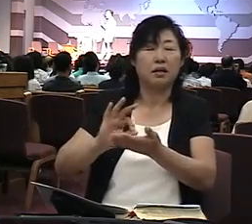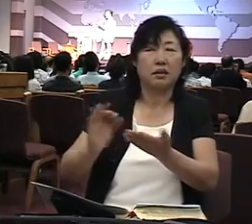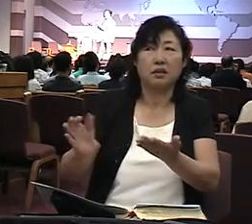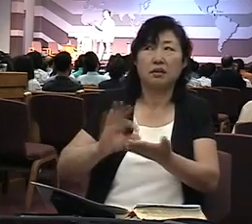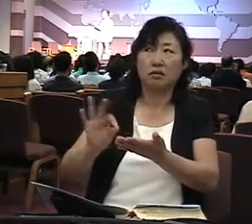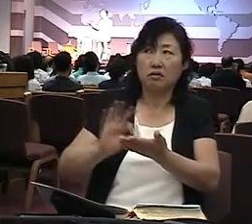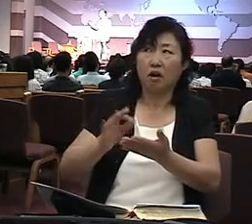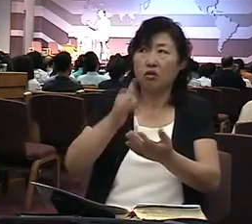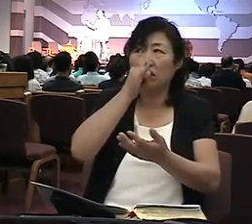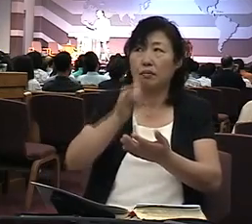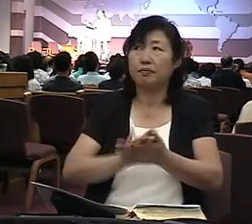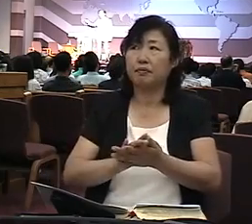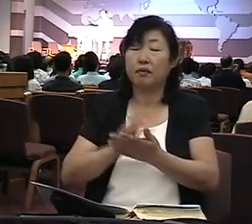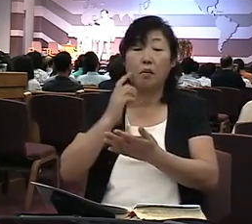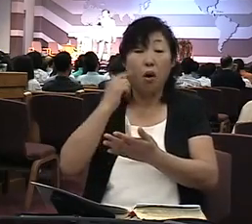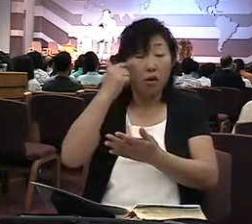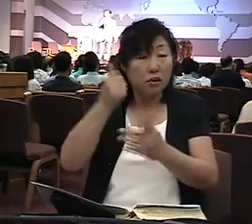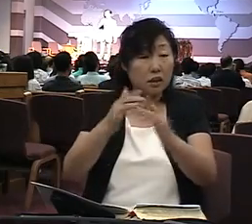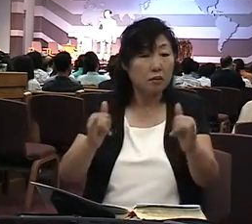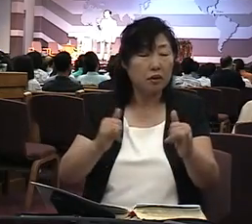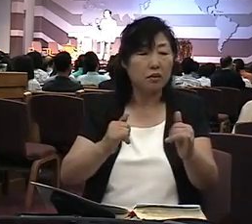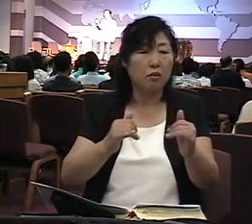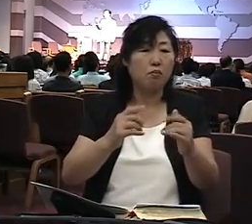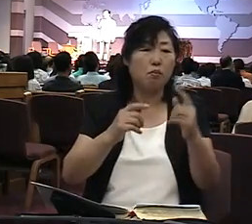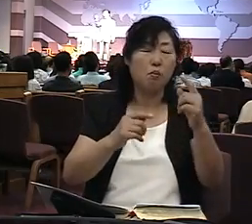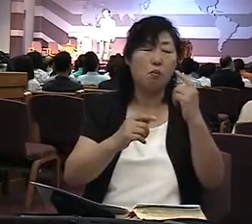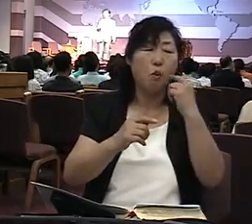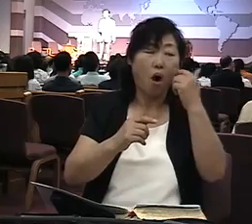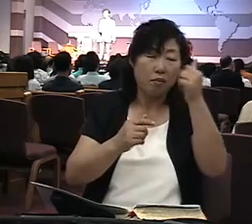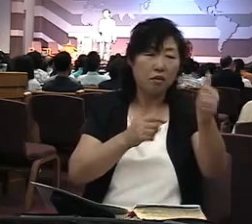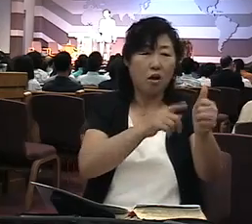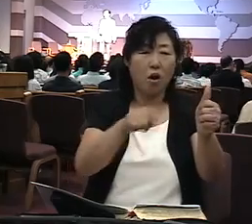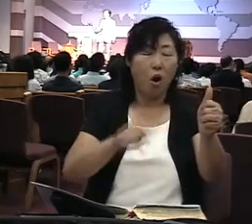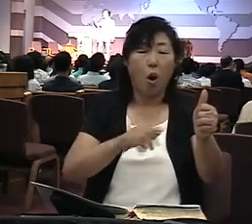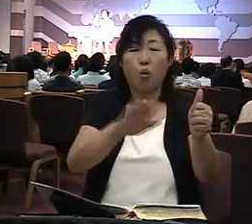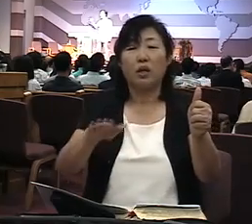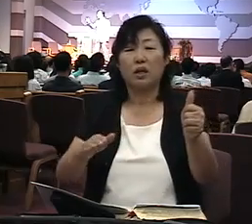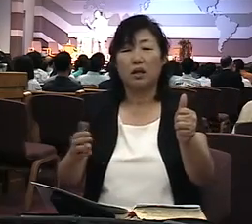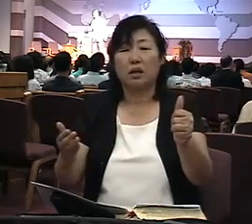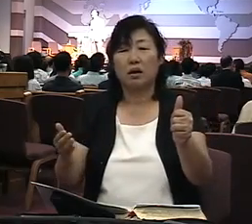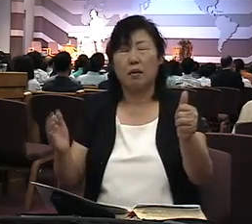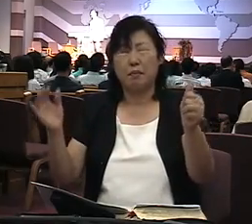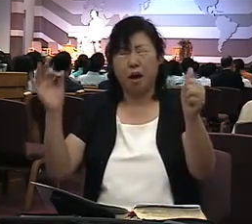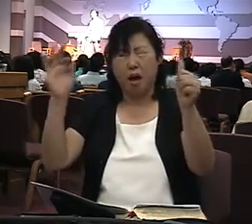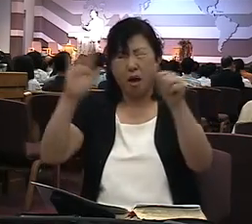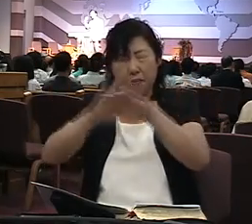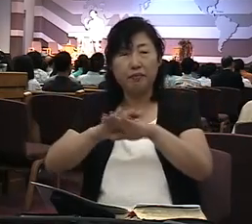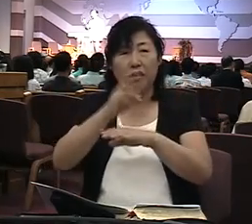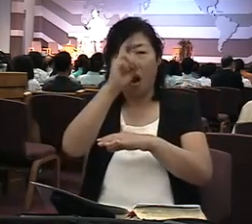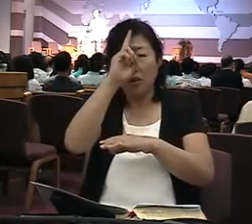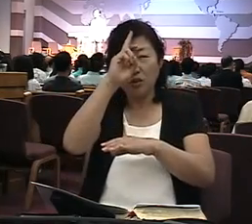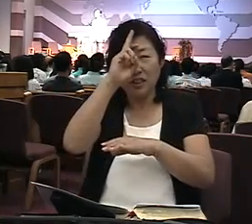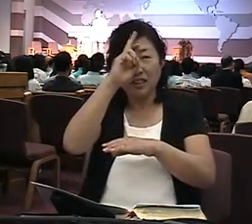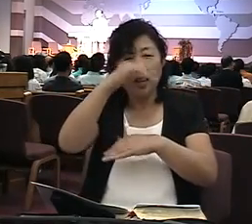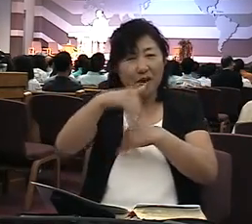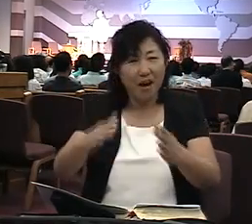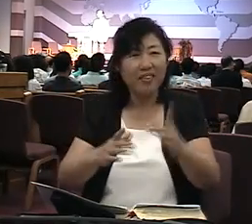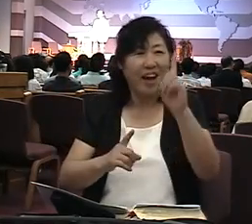목사님에게 제안을 합니다. 우리 그런 분들이 꽤 많았거든요. 우리들이 훈련을 받고 싶은데 자정반을 하나 하자. 12시 반을 하나